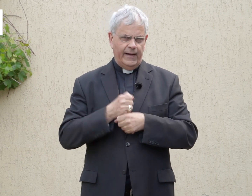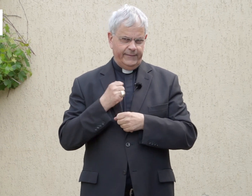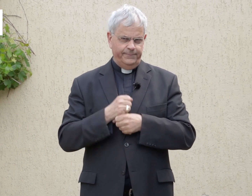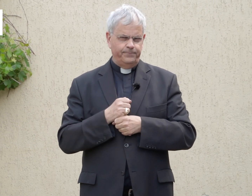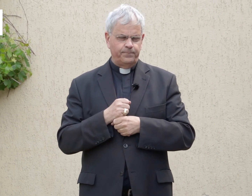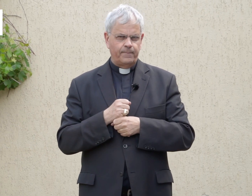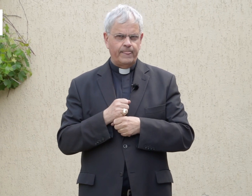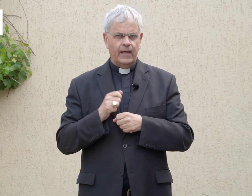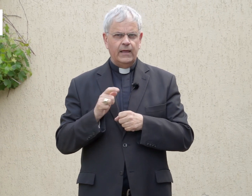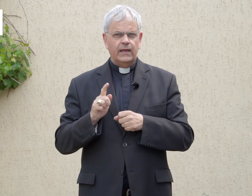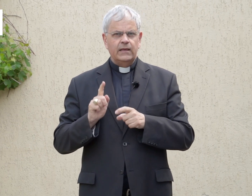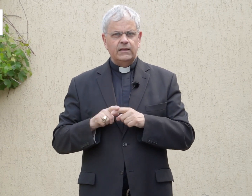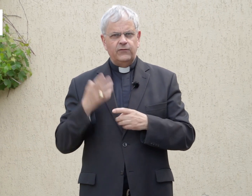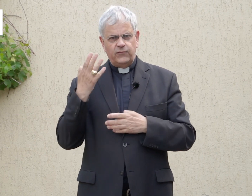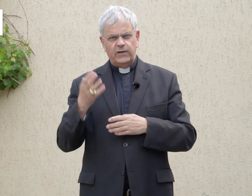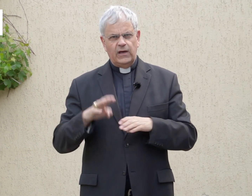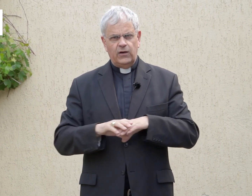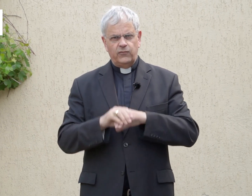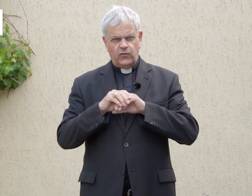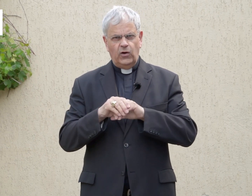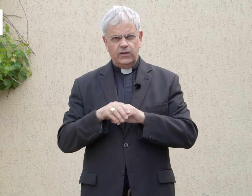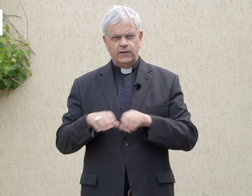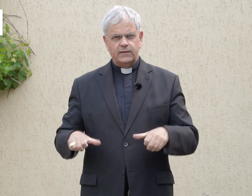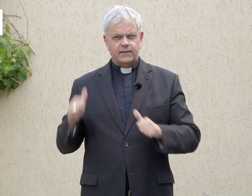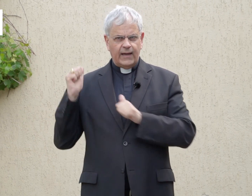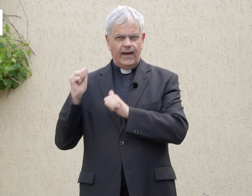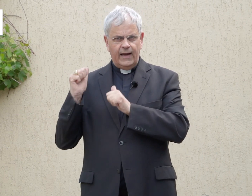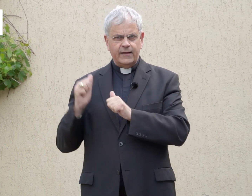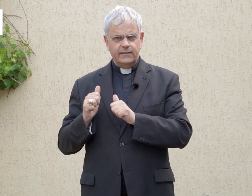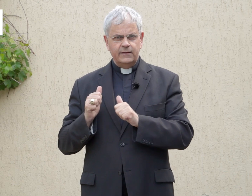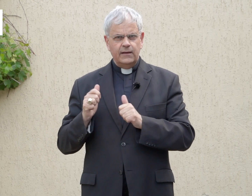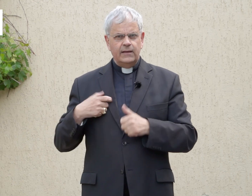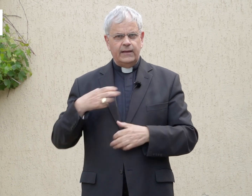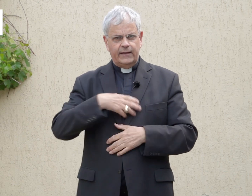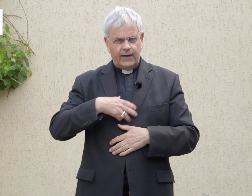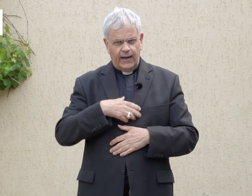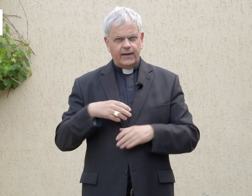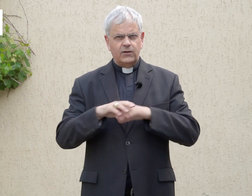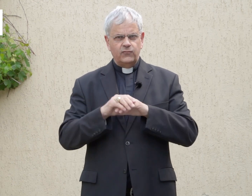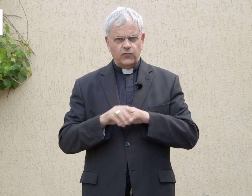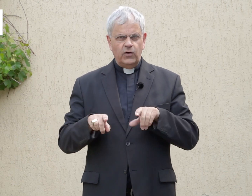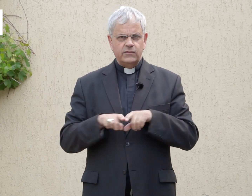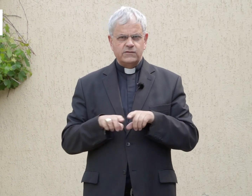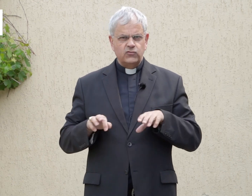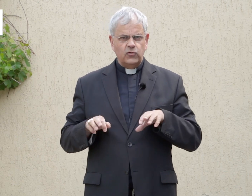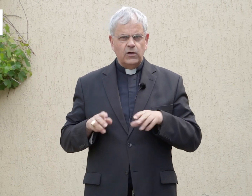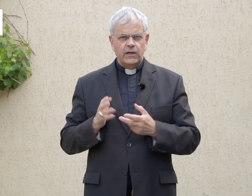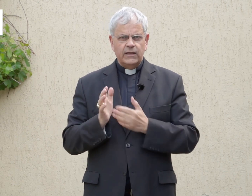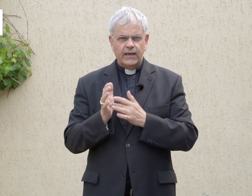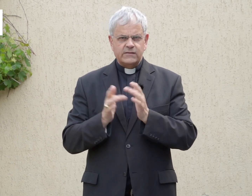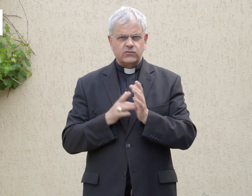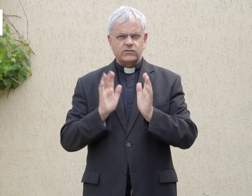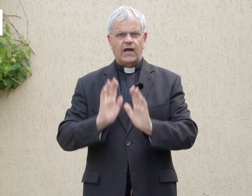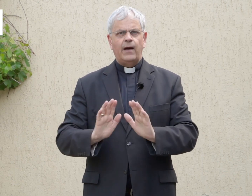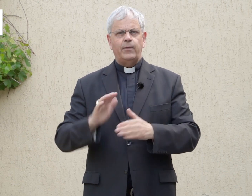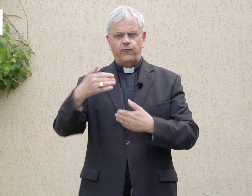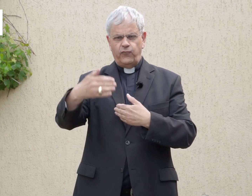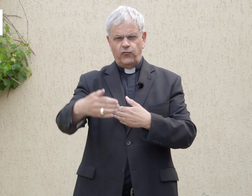machen. Die vier Freunde tragen den kranken Freund zu Jesus, aber vor